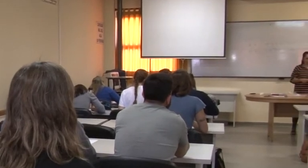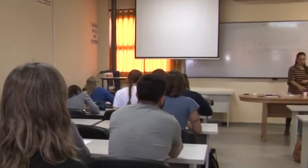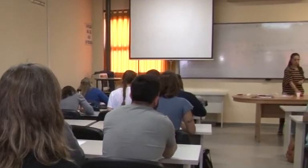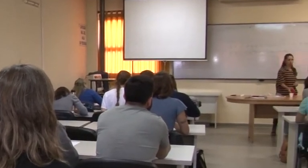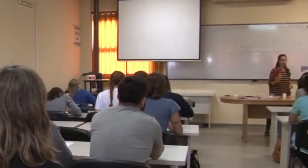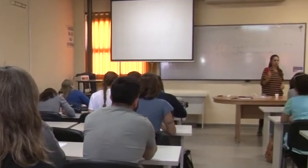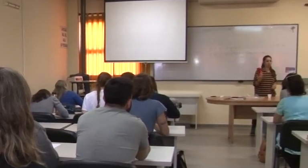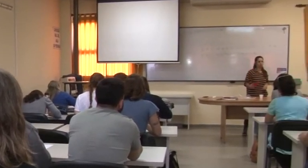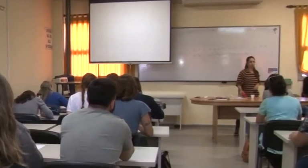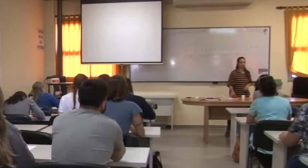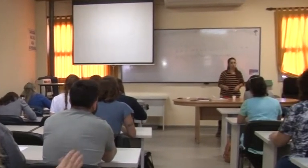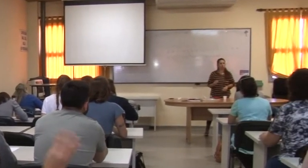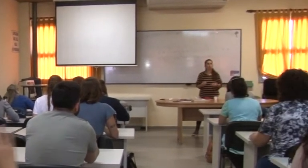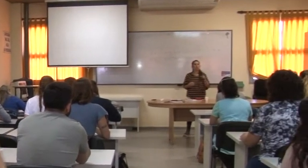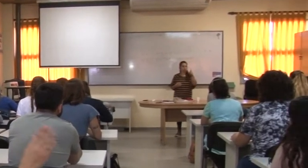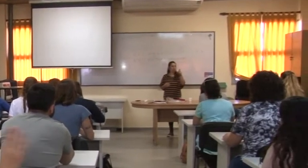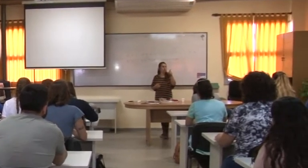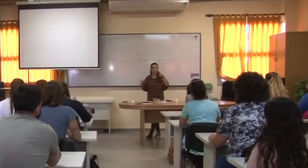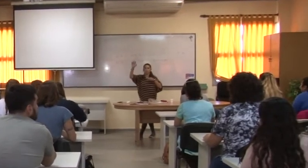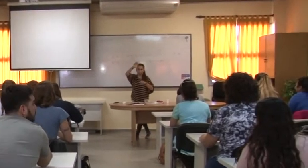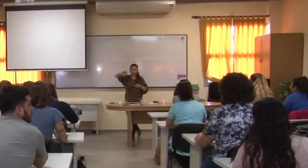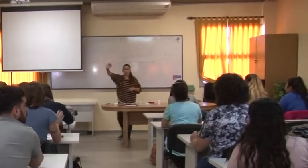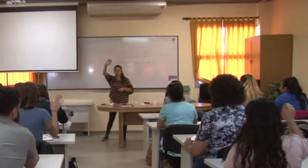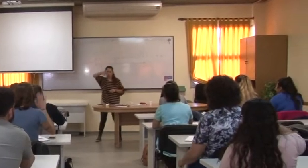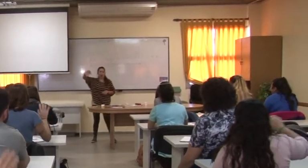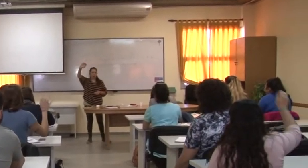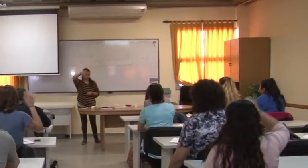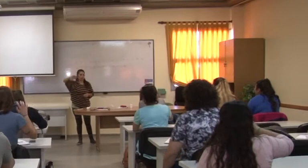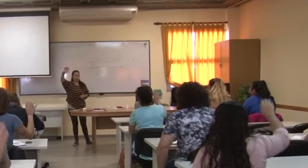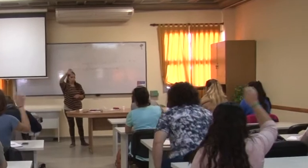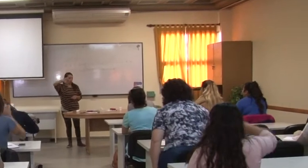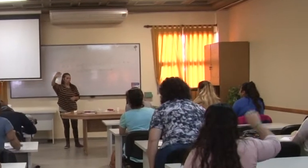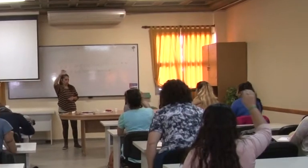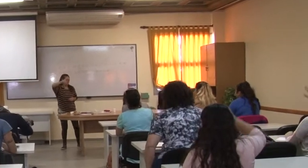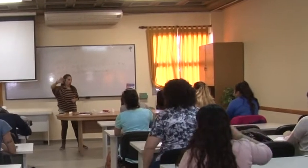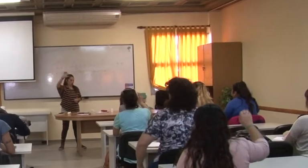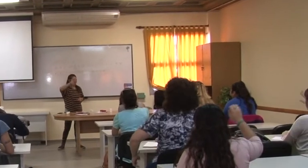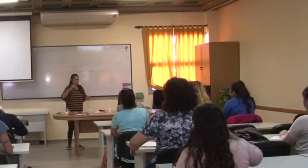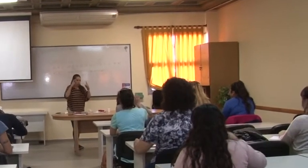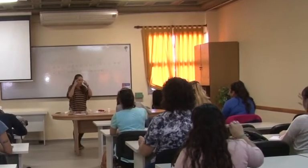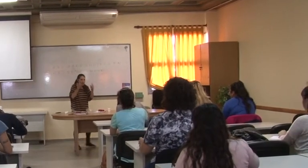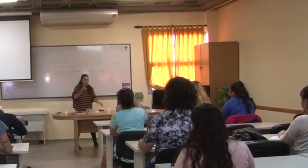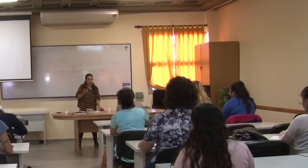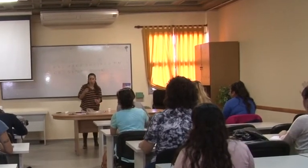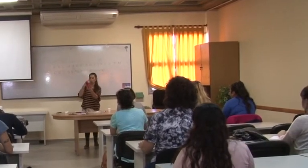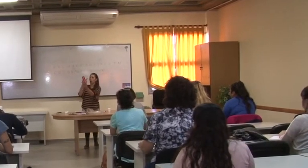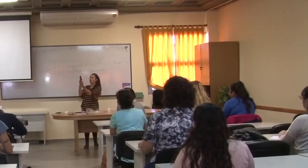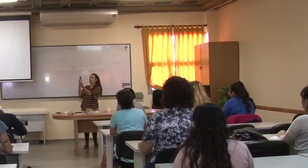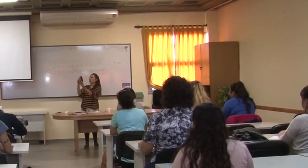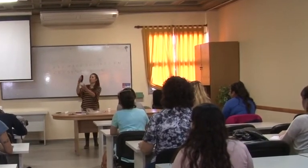la facultad y el Ministerio de Educación de la provincia de Córdoba. En todas esas jornadas siempre había un intérprete.